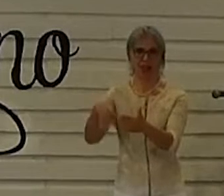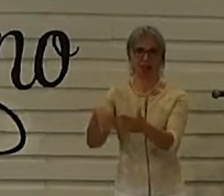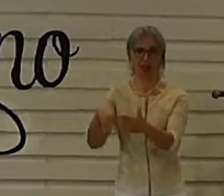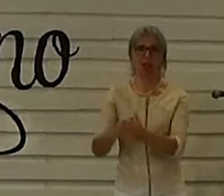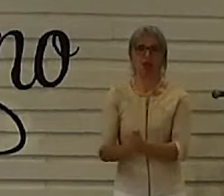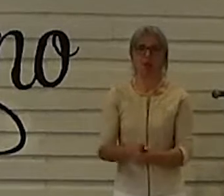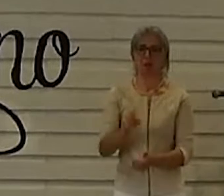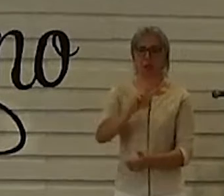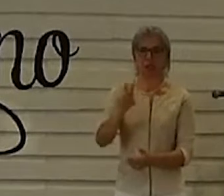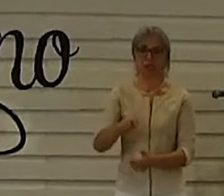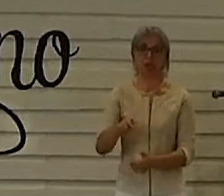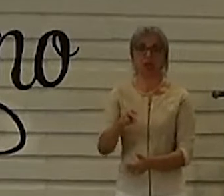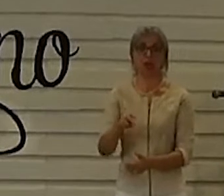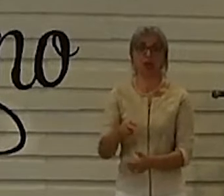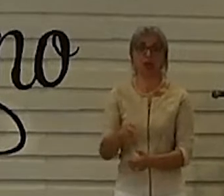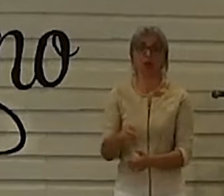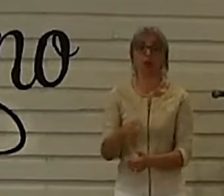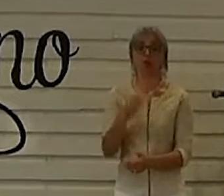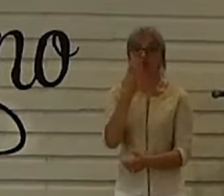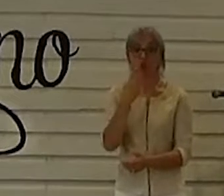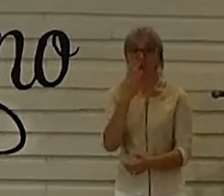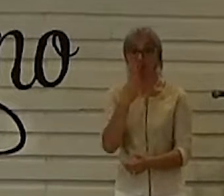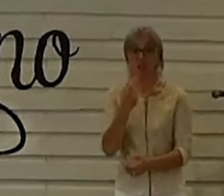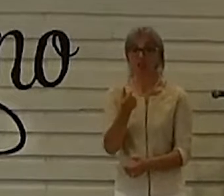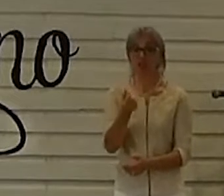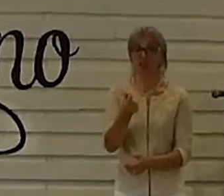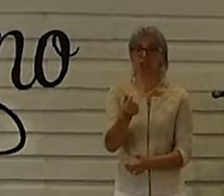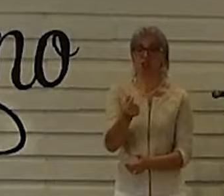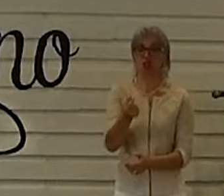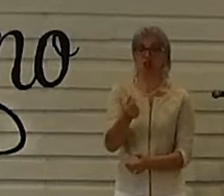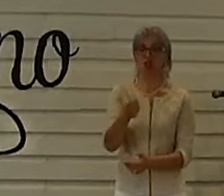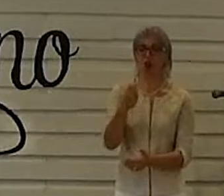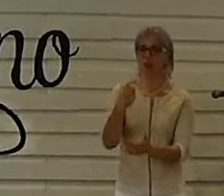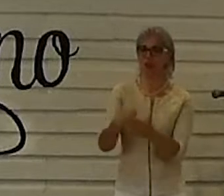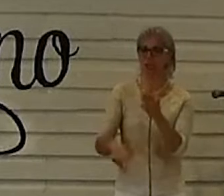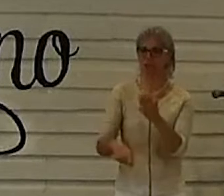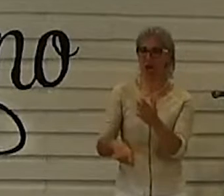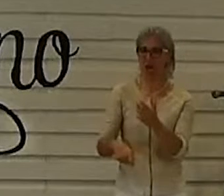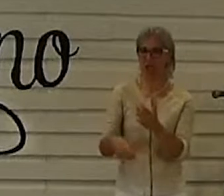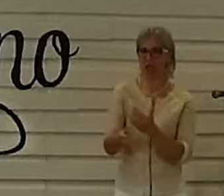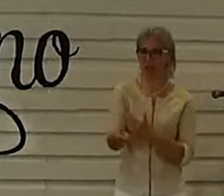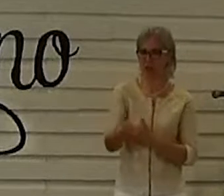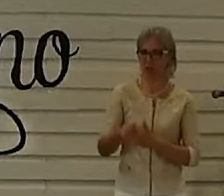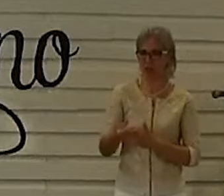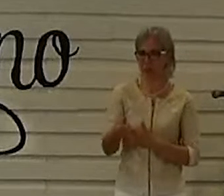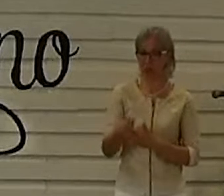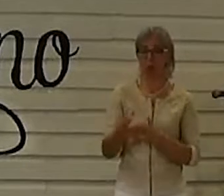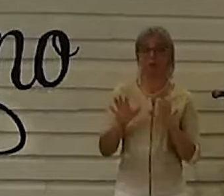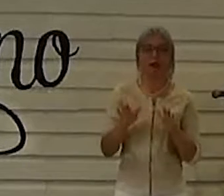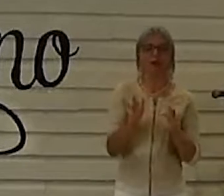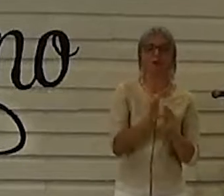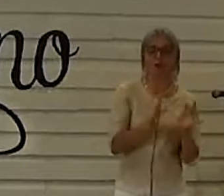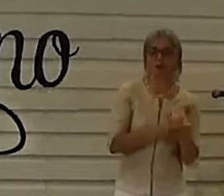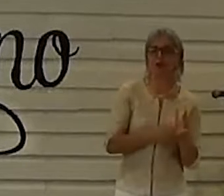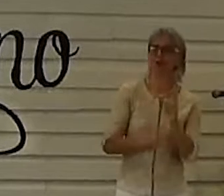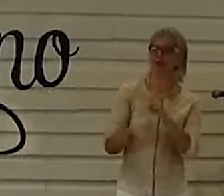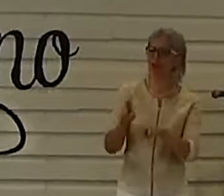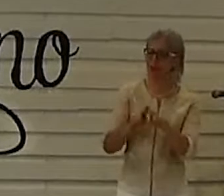Era odiato, ma Gesù lo cercava. Un altro termine dice